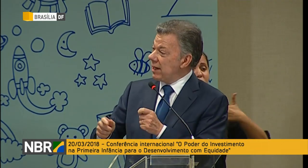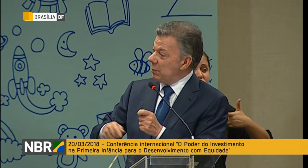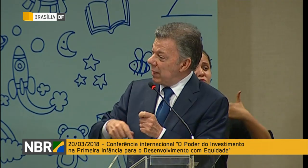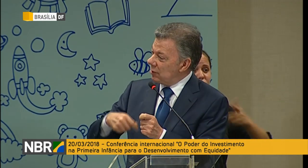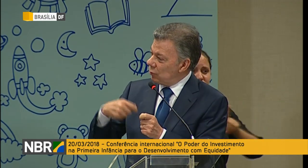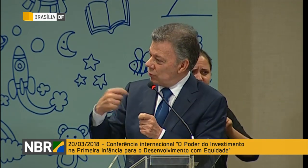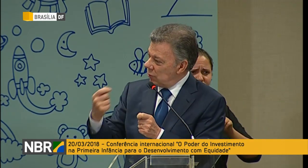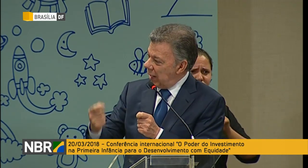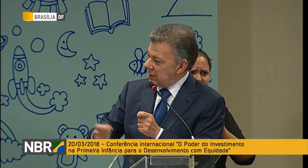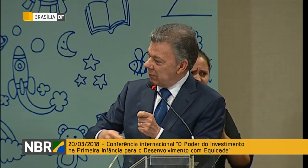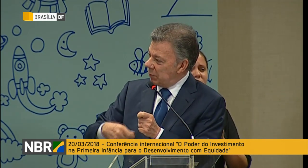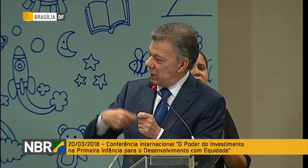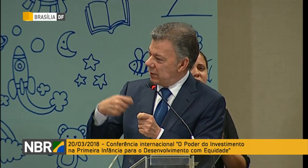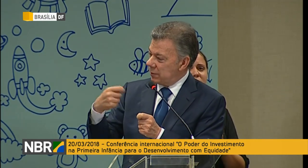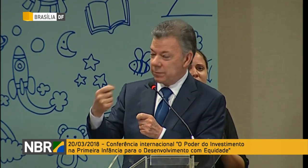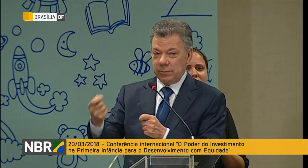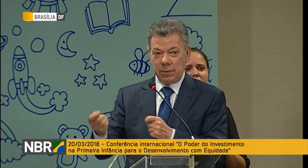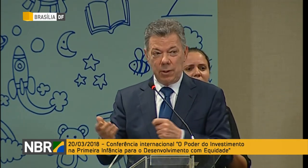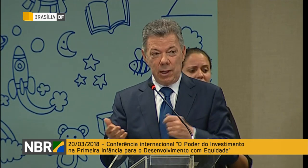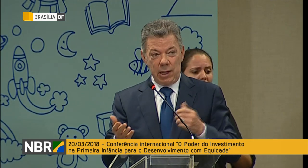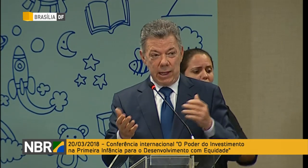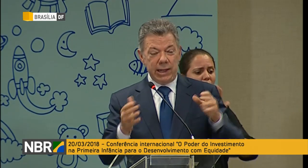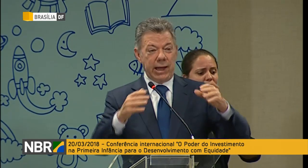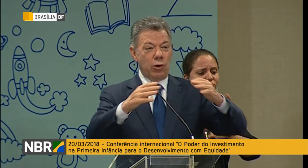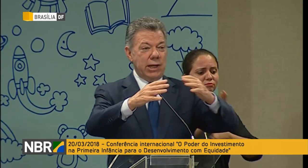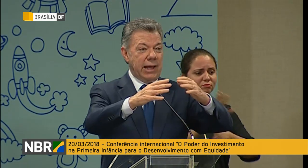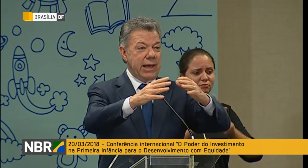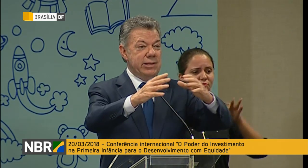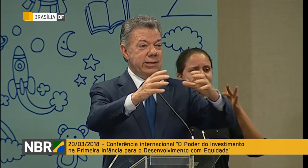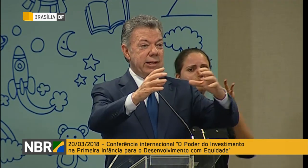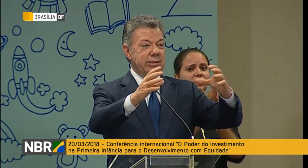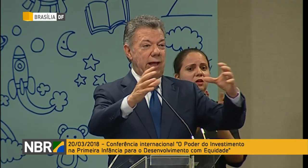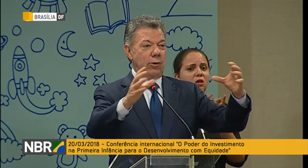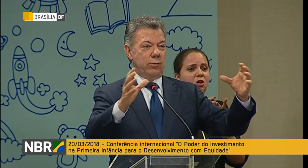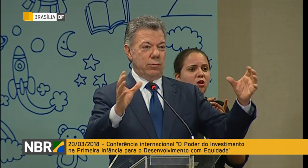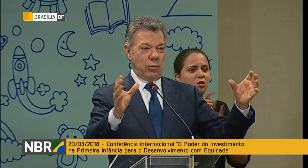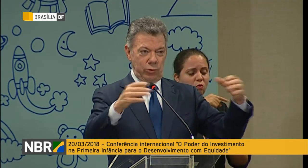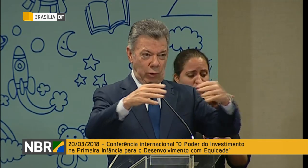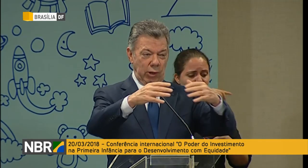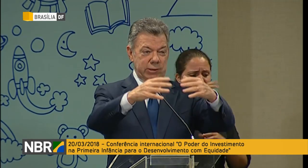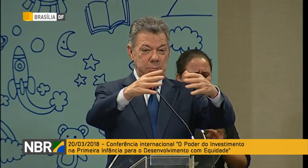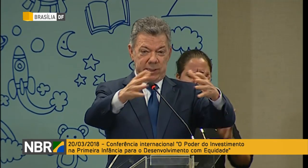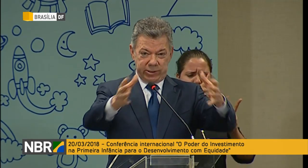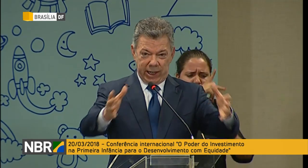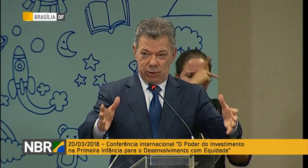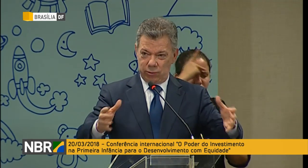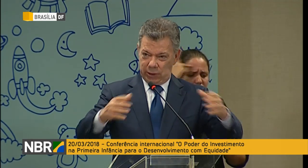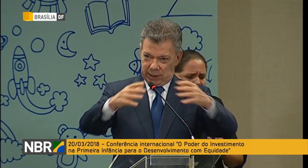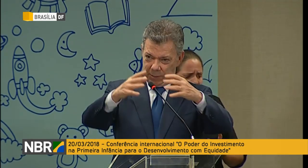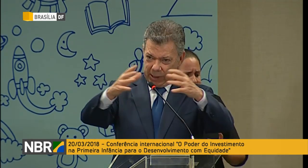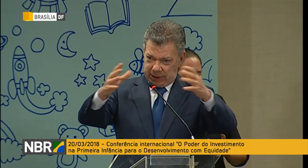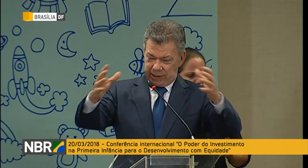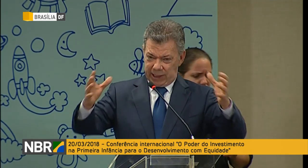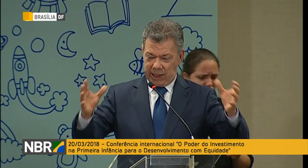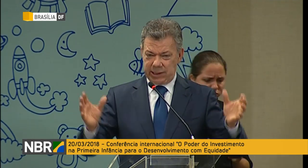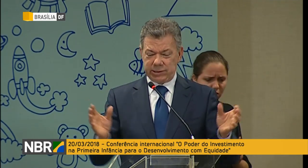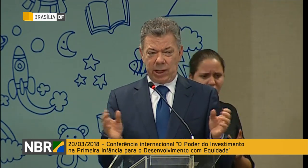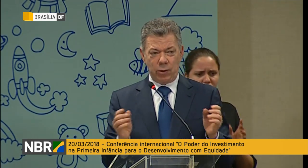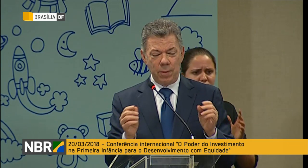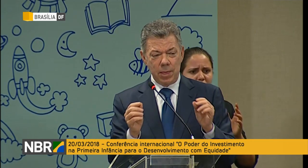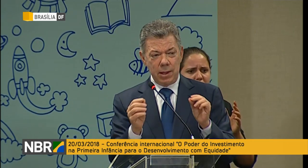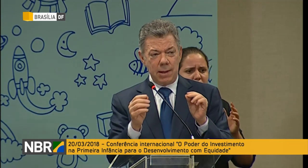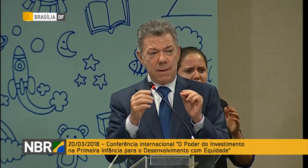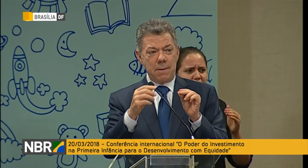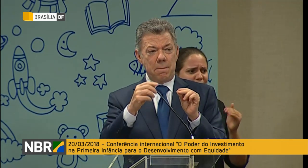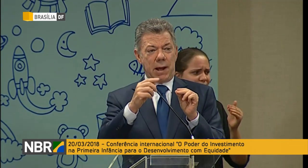social, que faz seguimento a essas famílias, que acompanham essas famílias e que, com essas agências dos Estados, com todos os ministérios e também